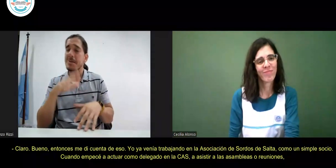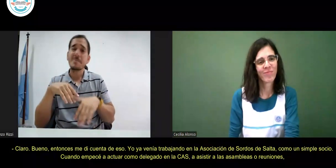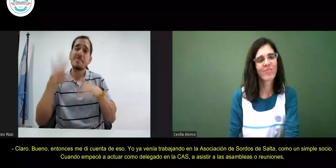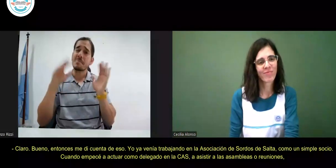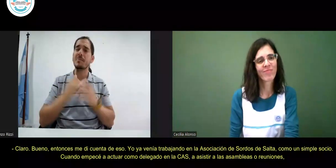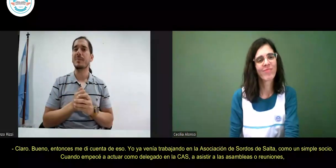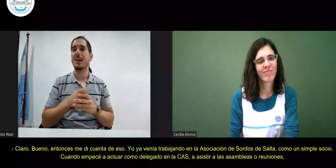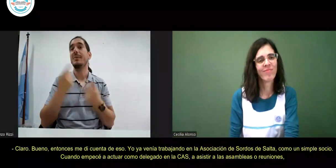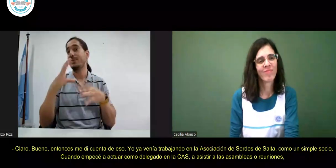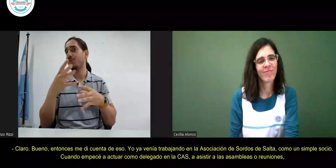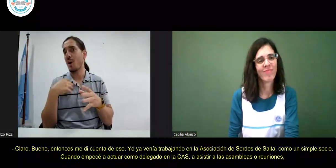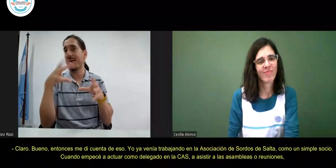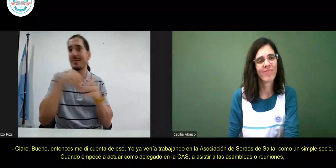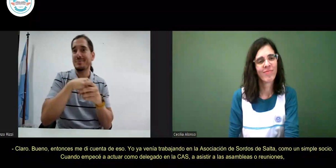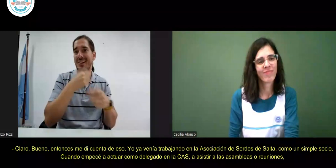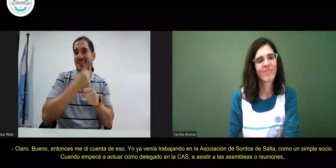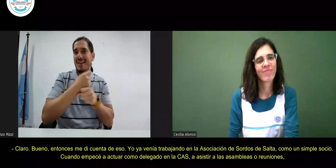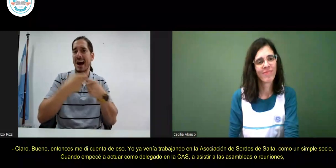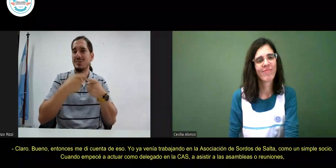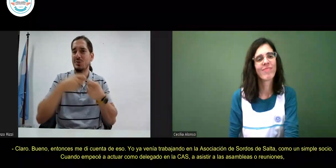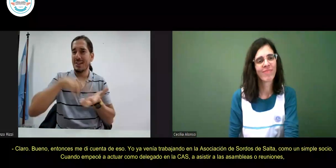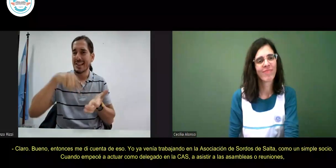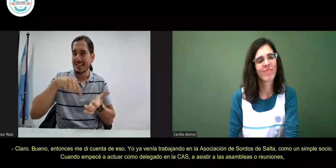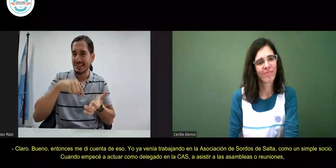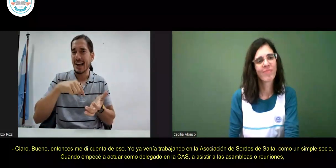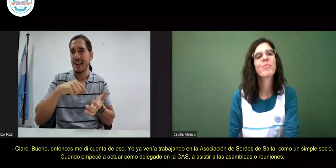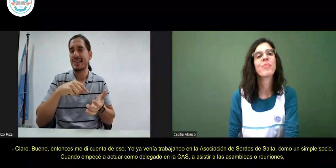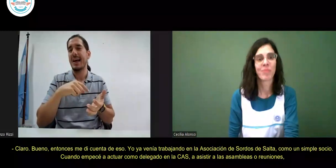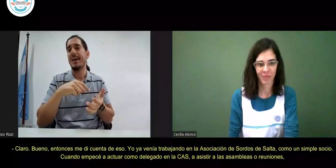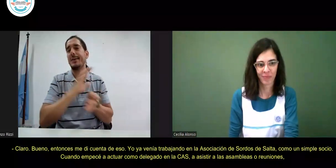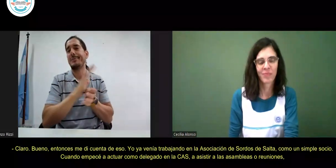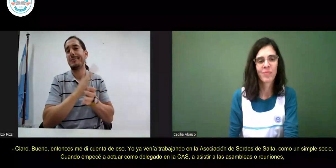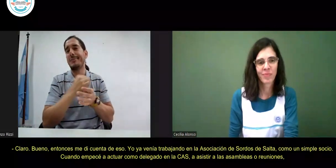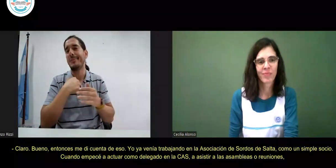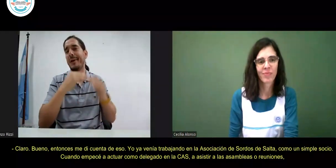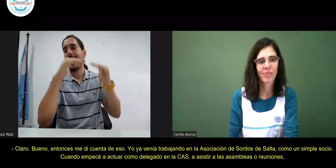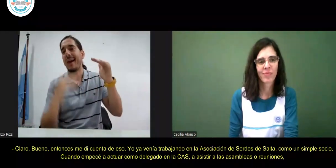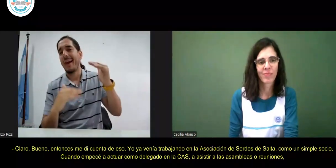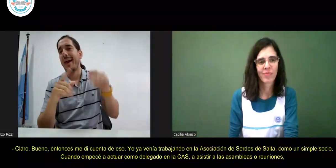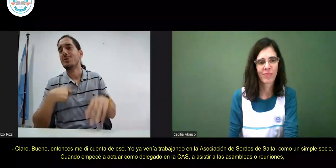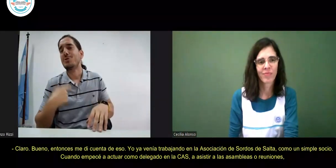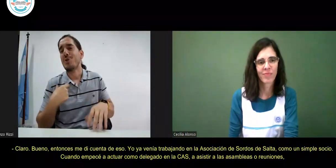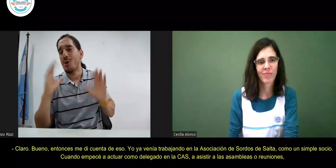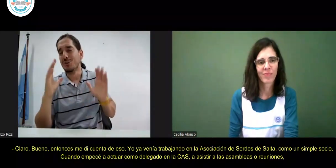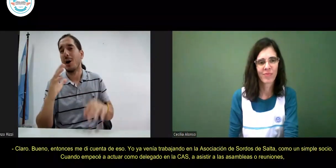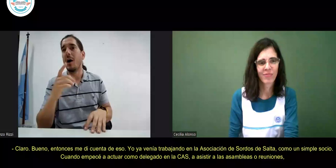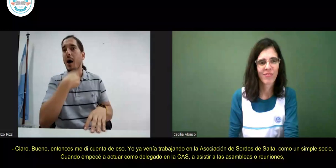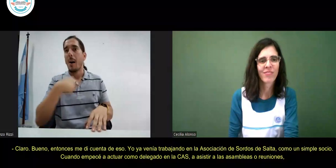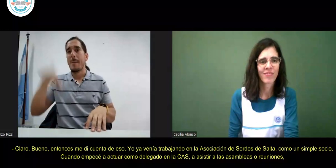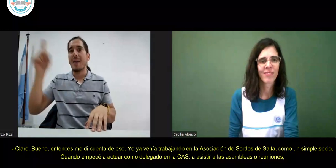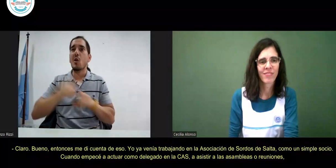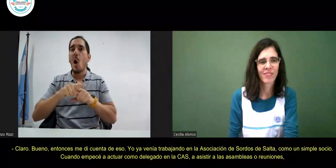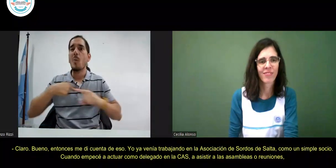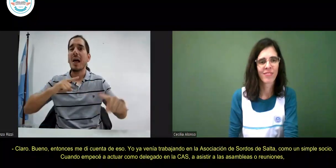Claro, bueno, entonces me di cuenta de eso. Yo ya venía trabajando en la Asociación de Sordos de Salta como un